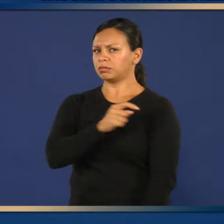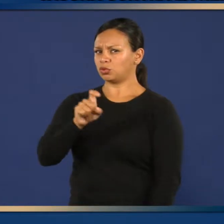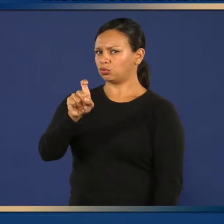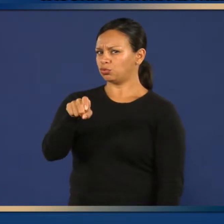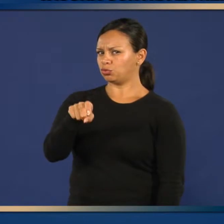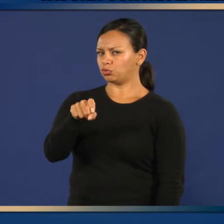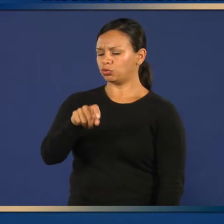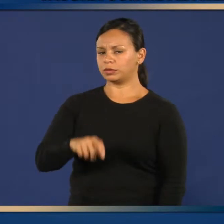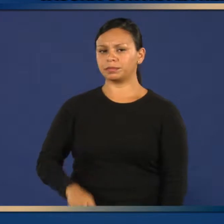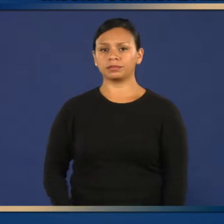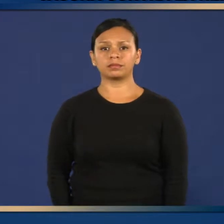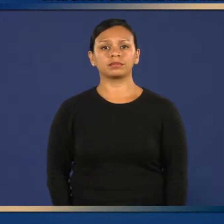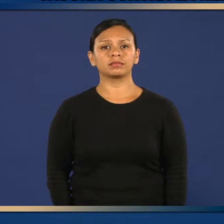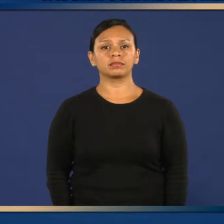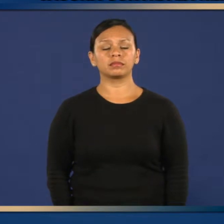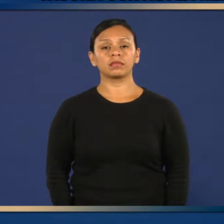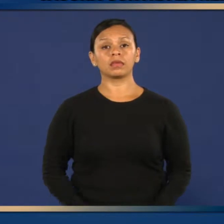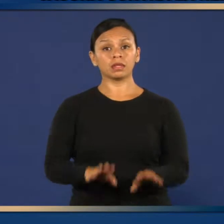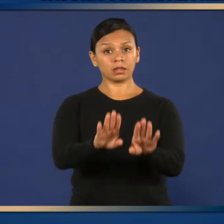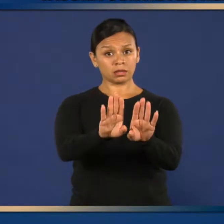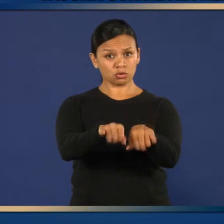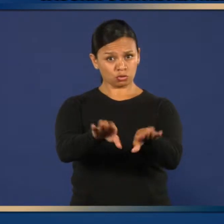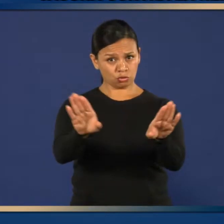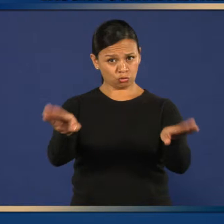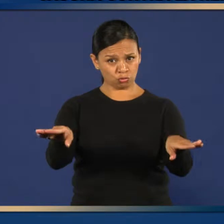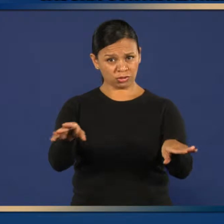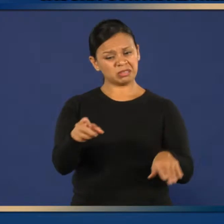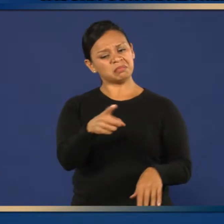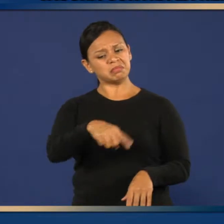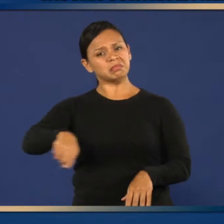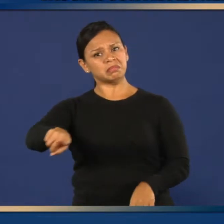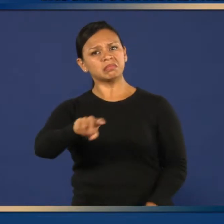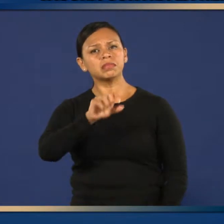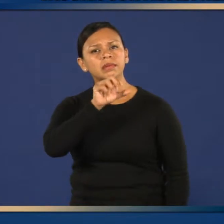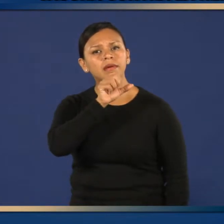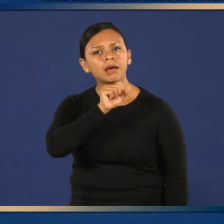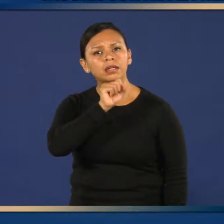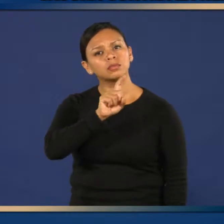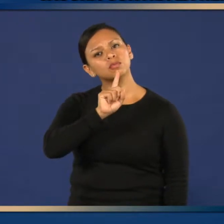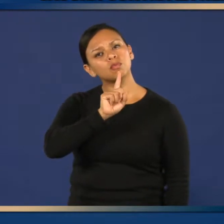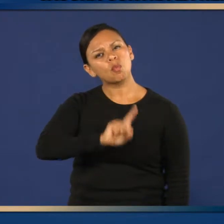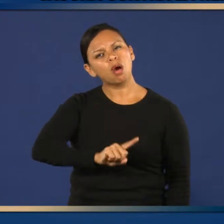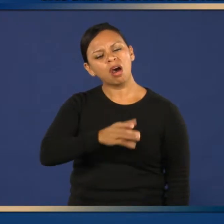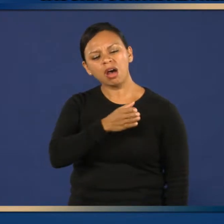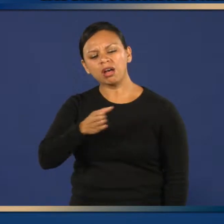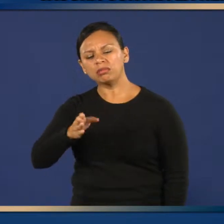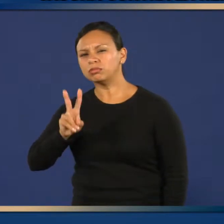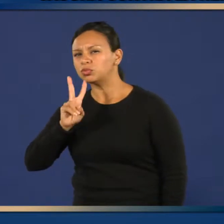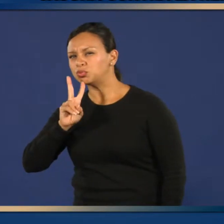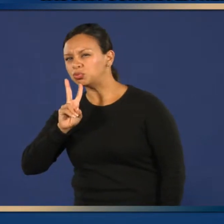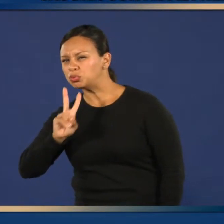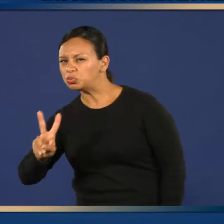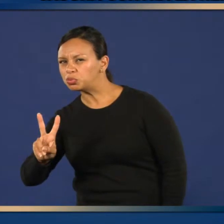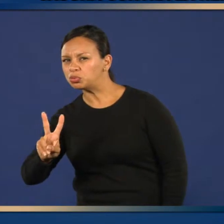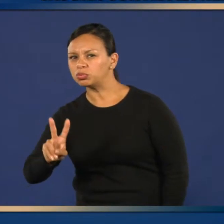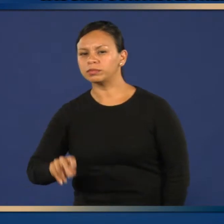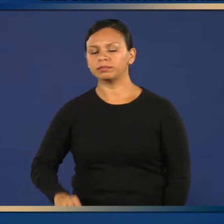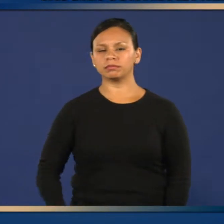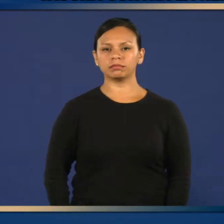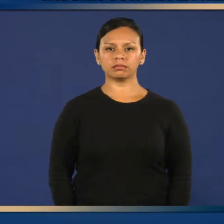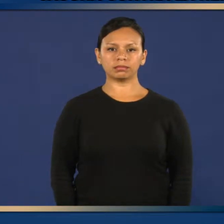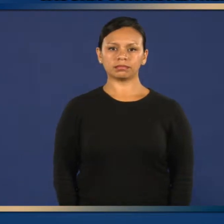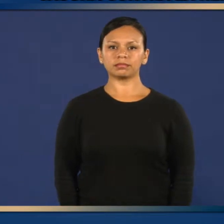rutinaria todos los niños de un año de edad de 12 a 23